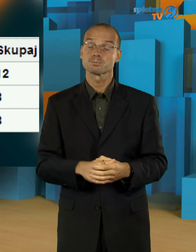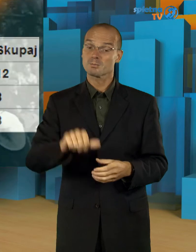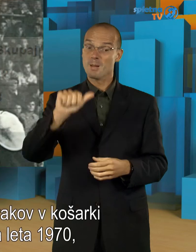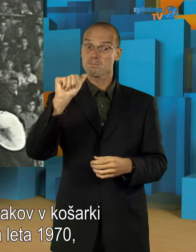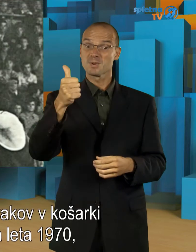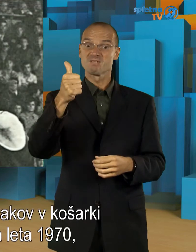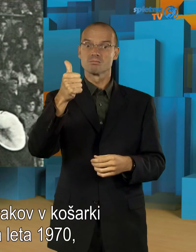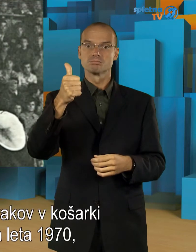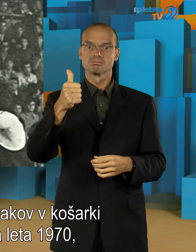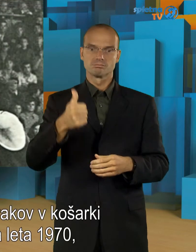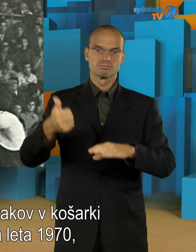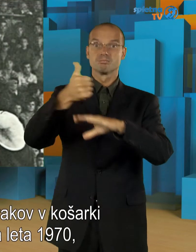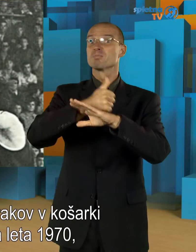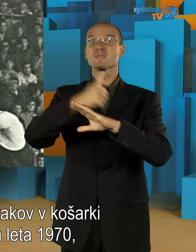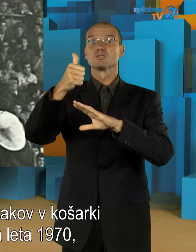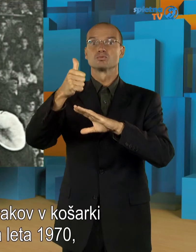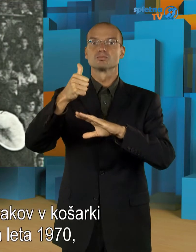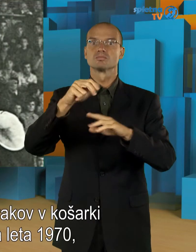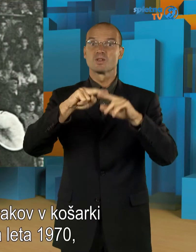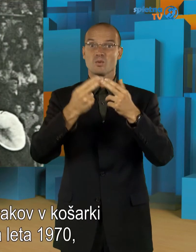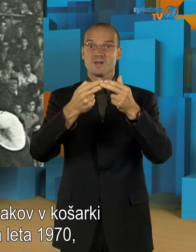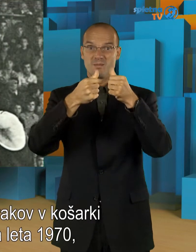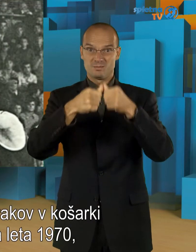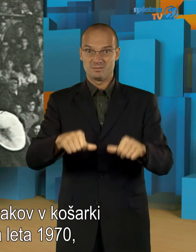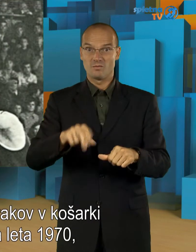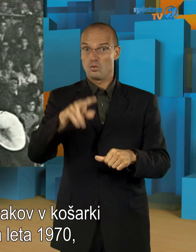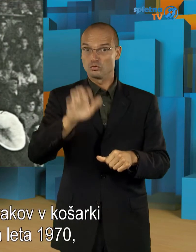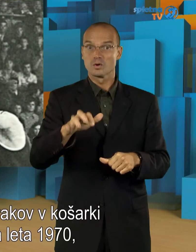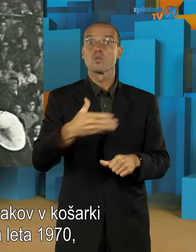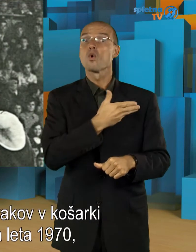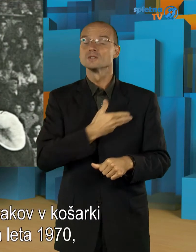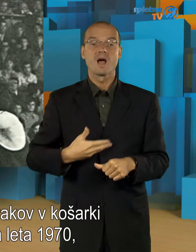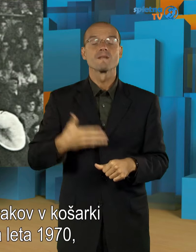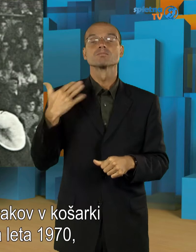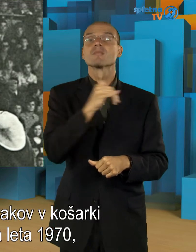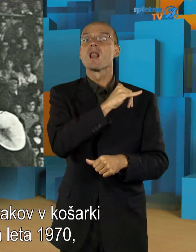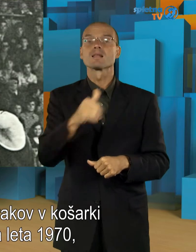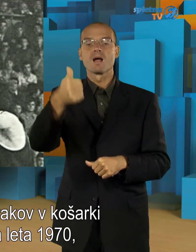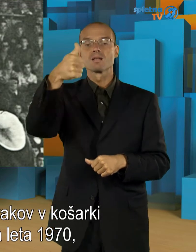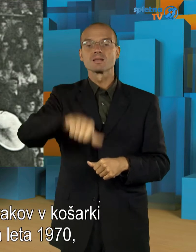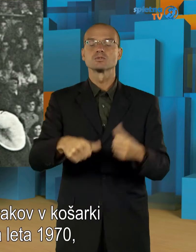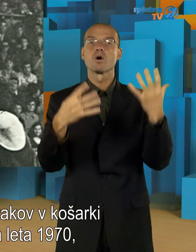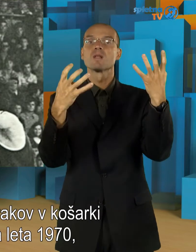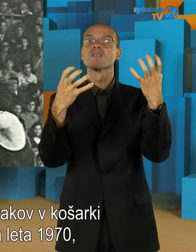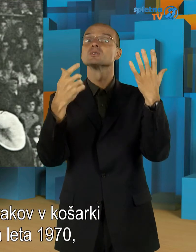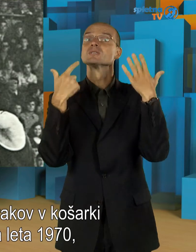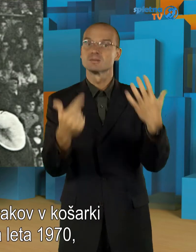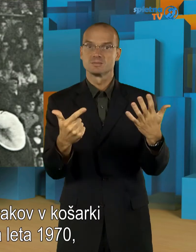Prvi naslov svetovnih prvakov v košarki je Jugoslavija osvojila leta 1970, ko je bila tudi gostiteljica